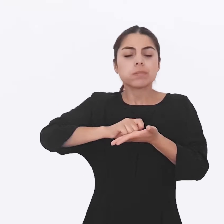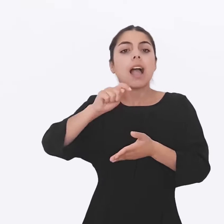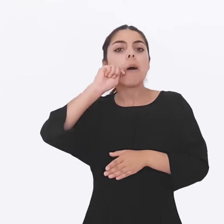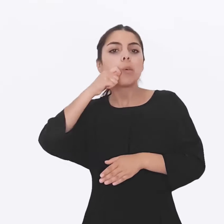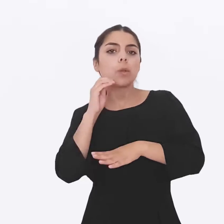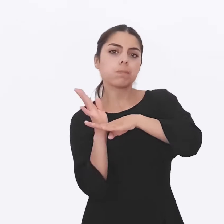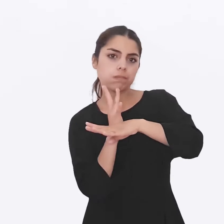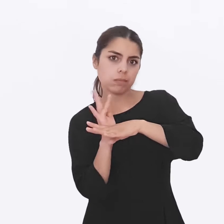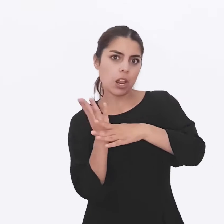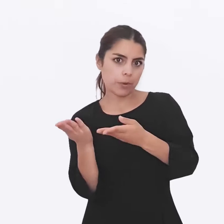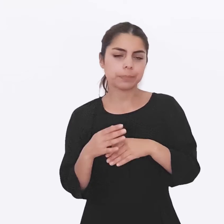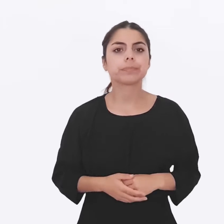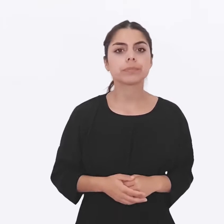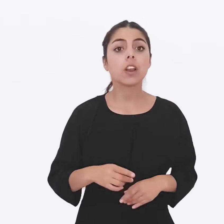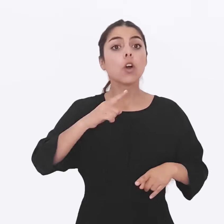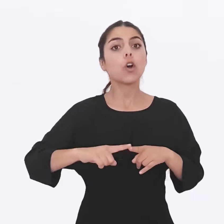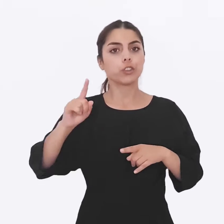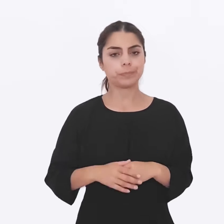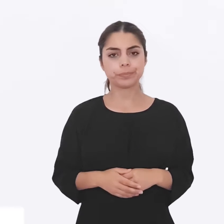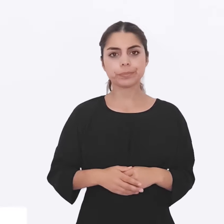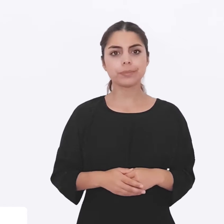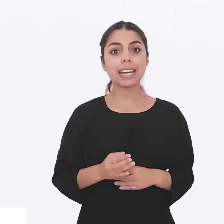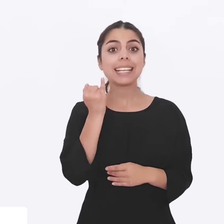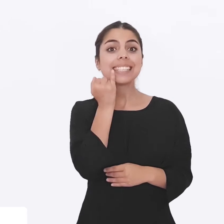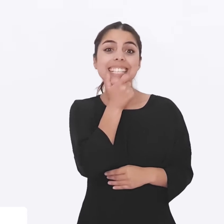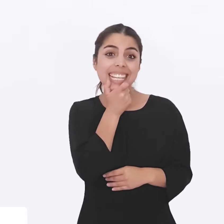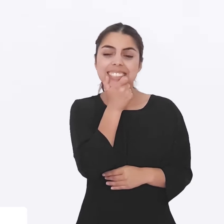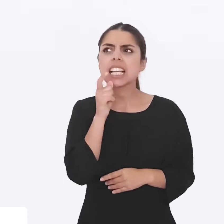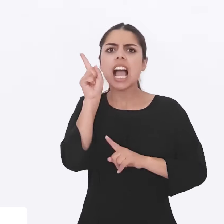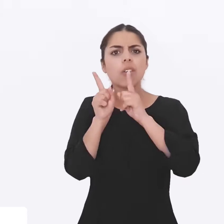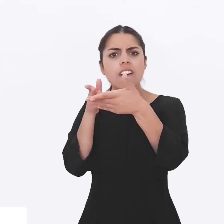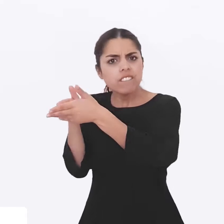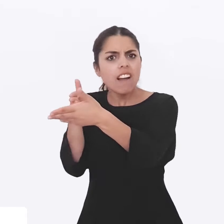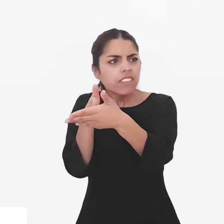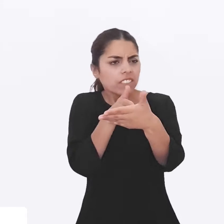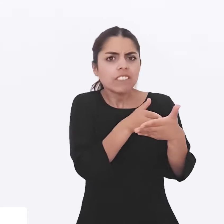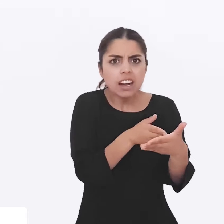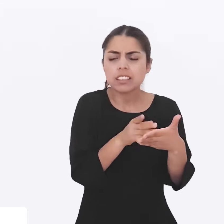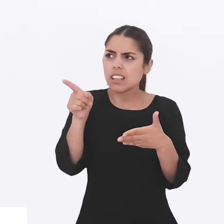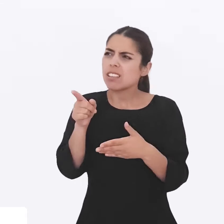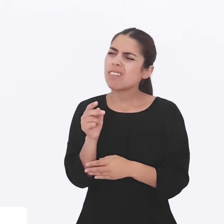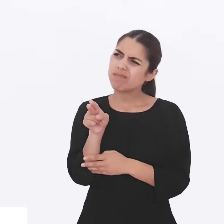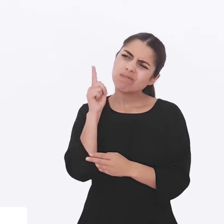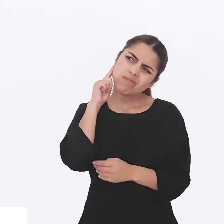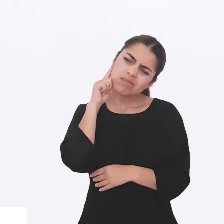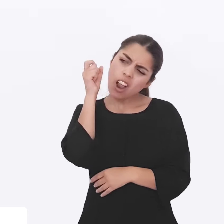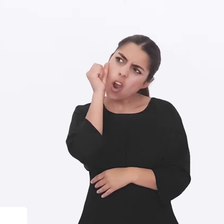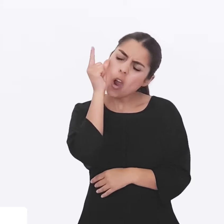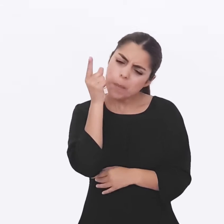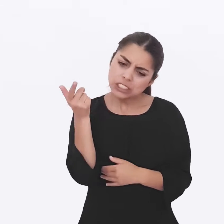o signwriting. En la asignatura de inglés, las principales barreras pueden darse en los ejes de comprensión y expresión oral.